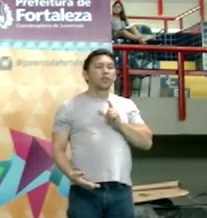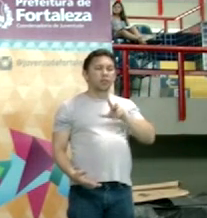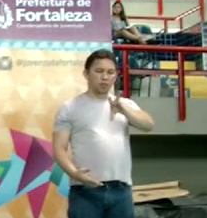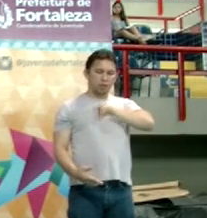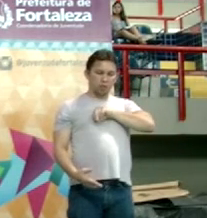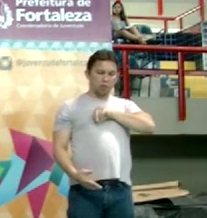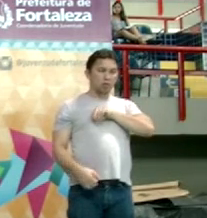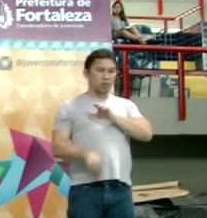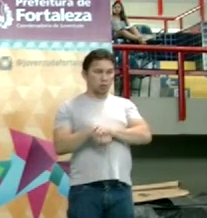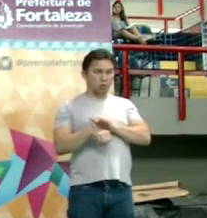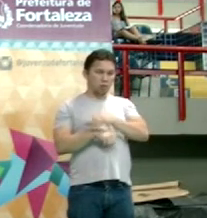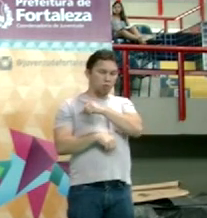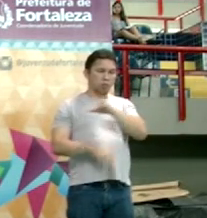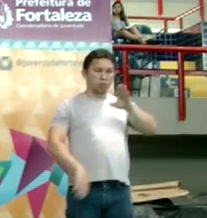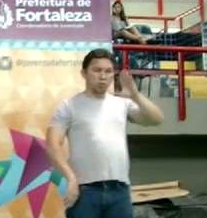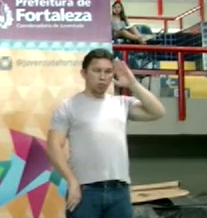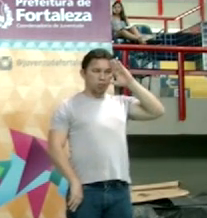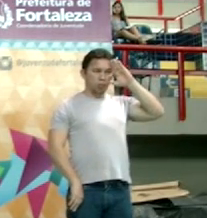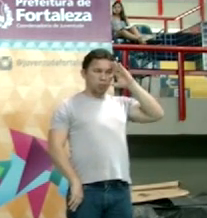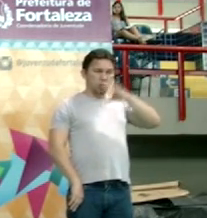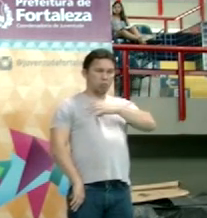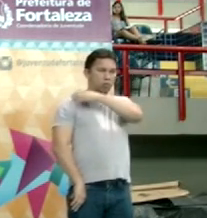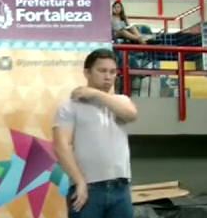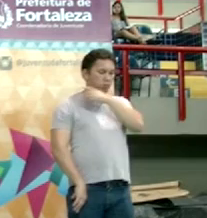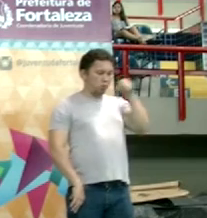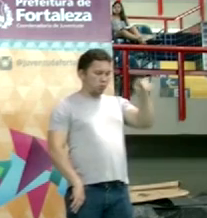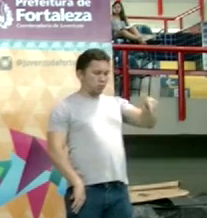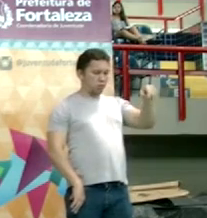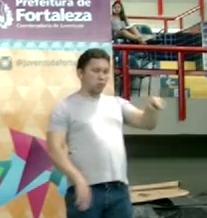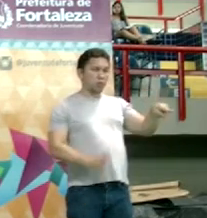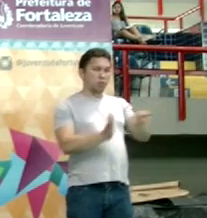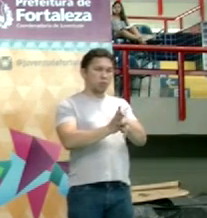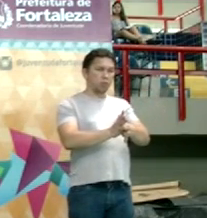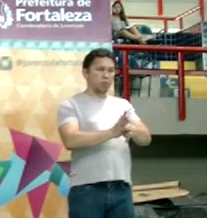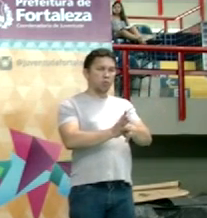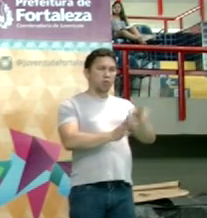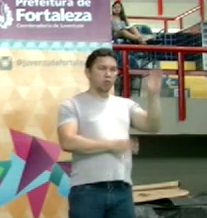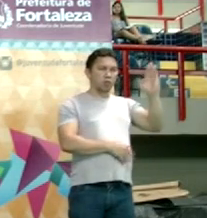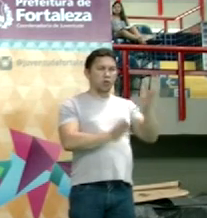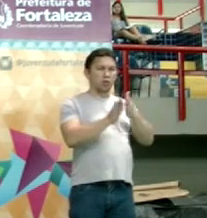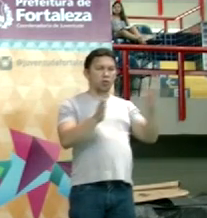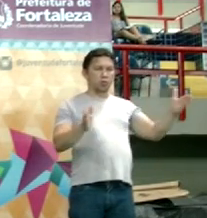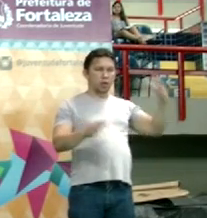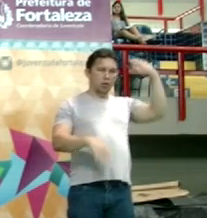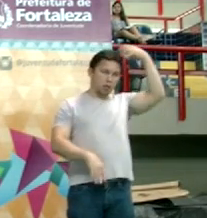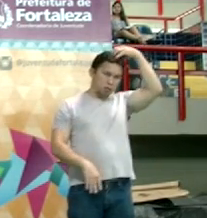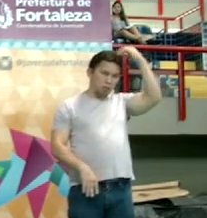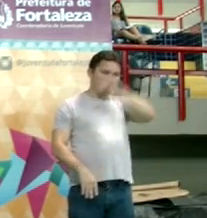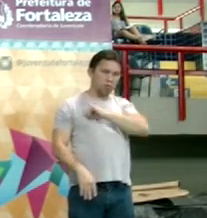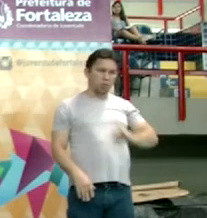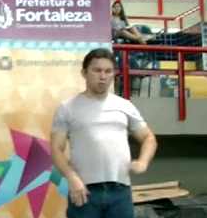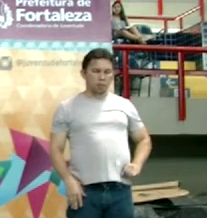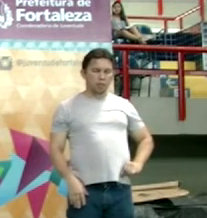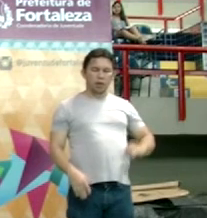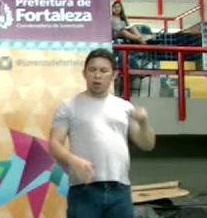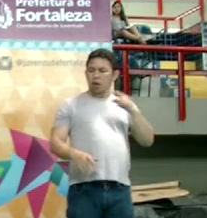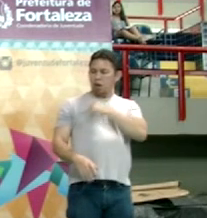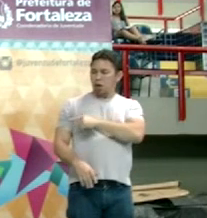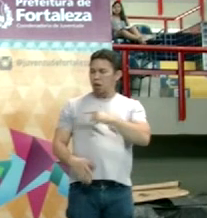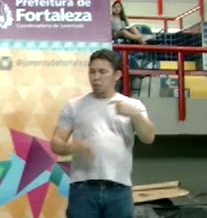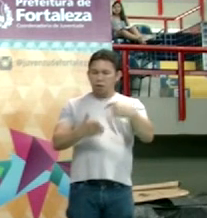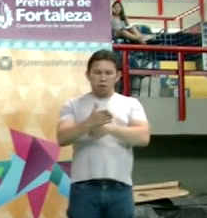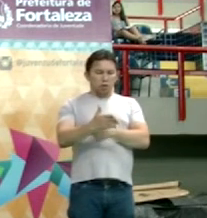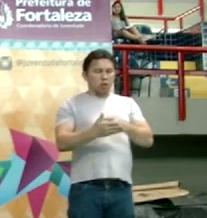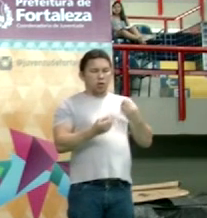é o Deodoro da Fonseca, que era o comandante das forças militares aqui no Brasil Imperial. Aí aqui tem assim,